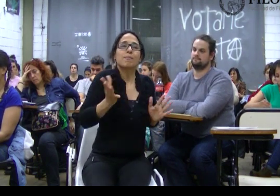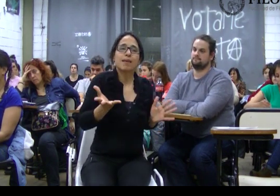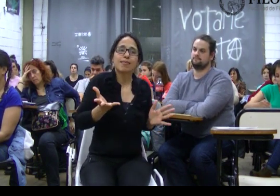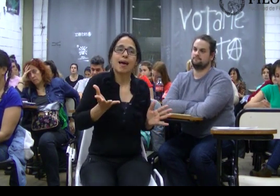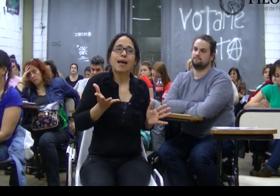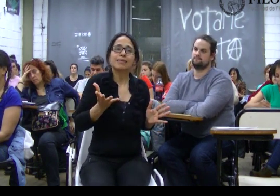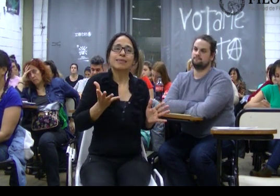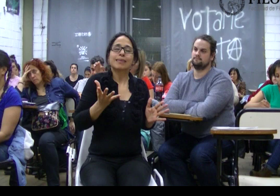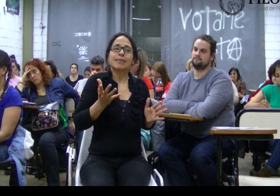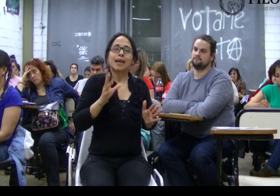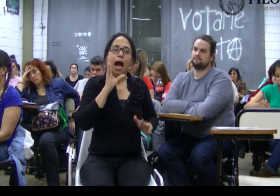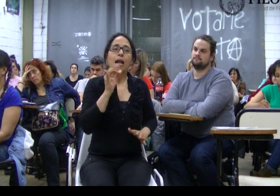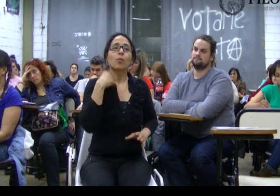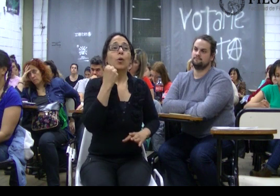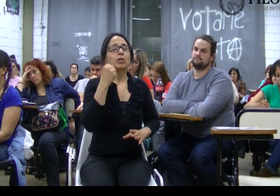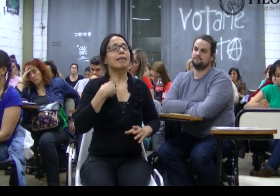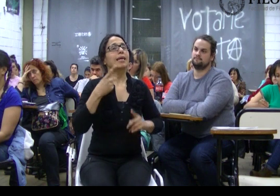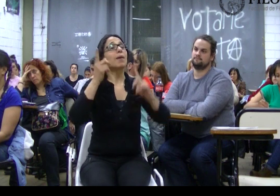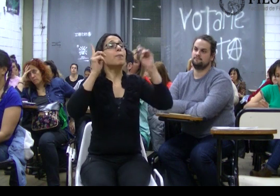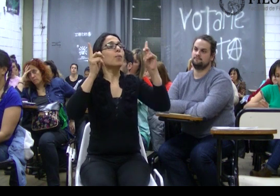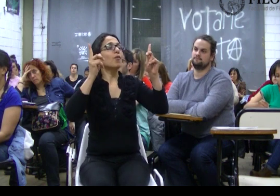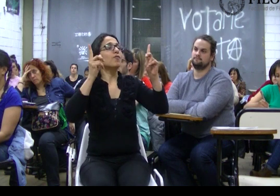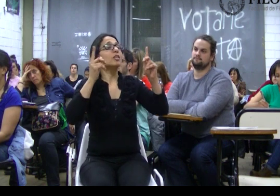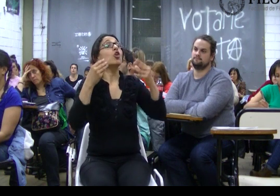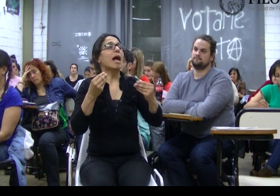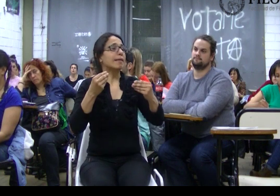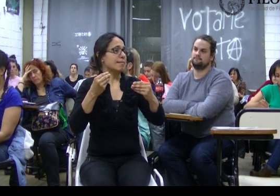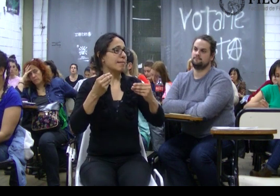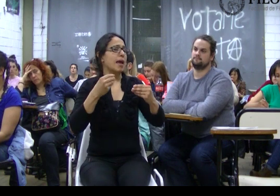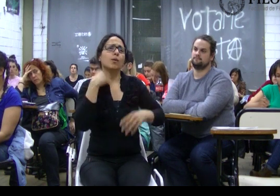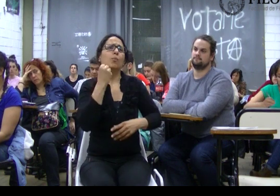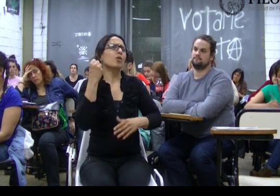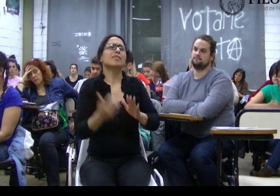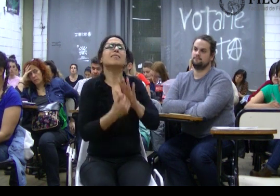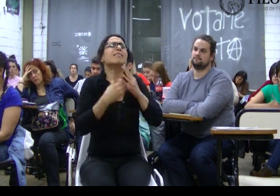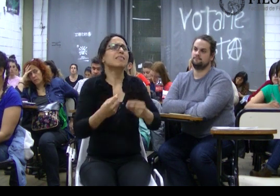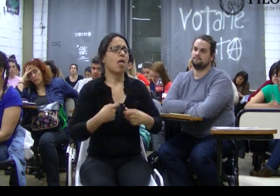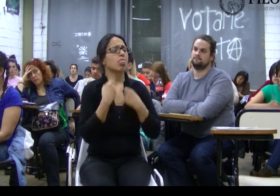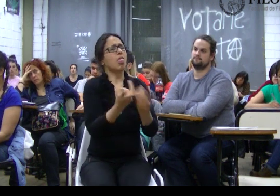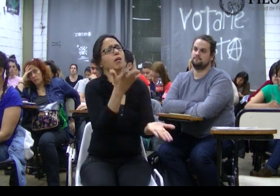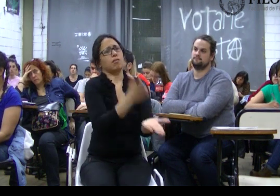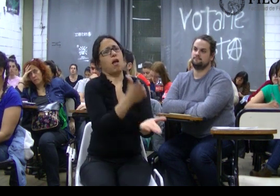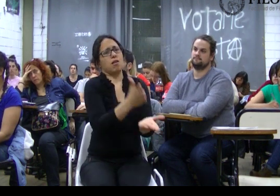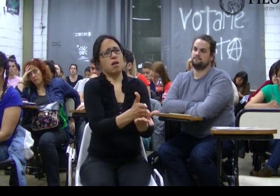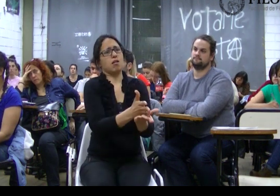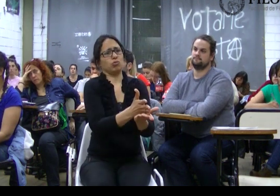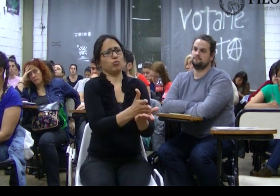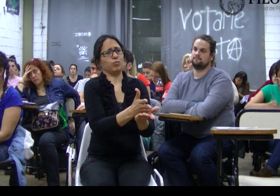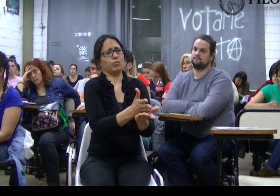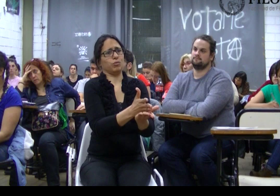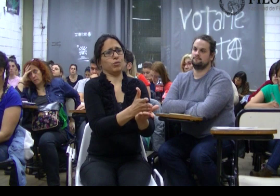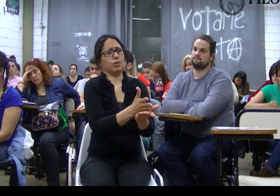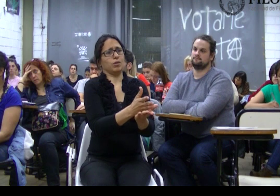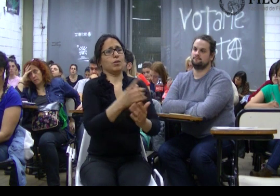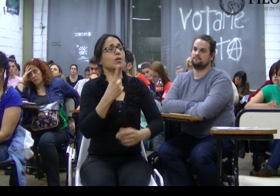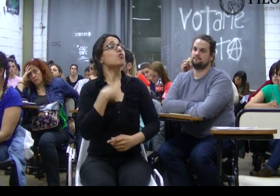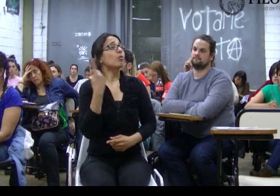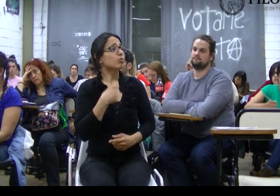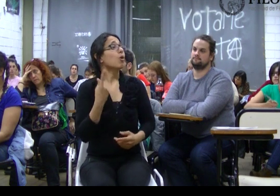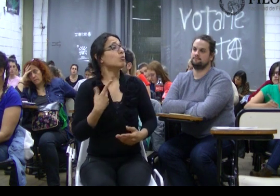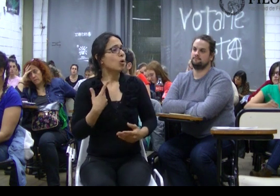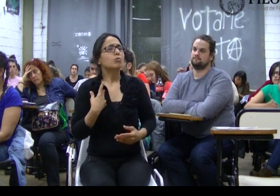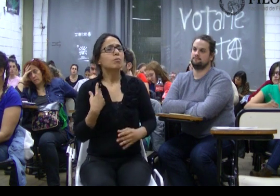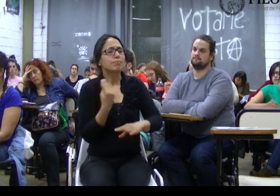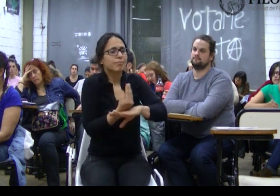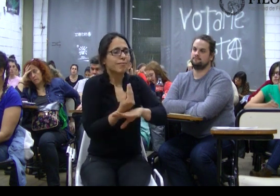función fundamental que tienen los docentes en las escuelas, que es garantizar derechos. Nosotras estamos ahí en parte para garantizar